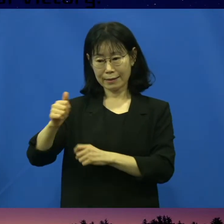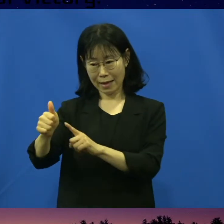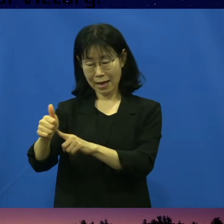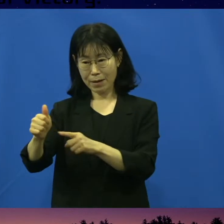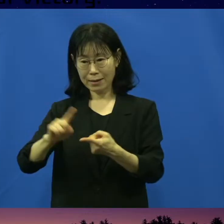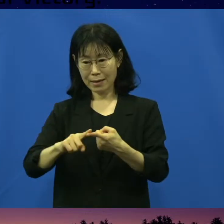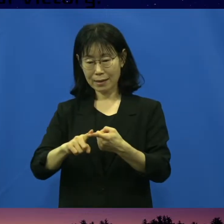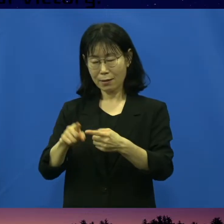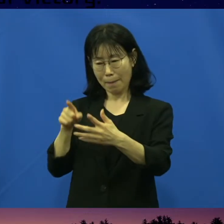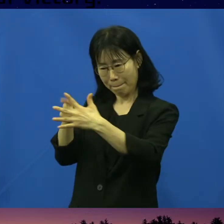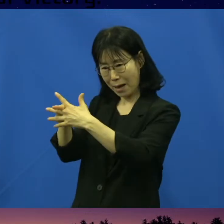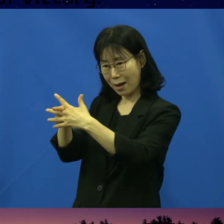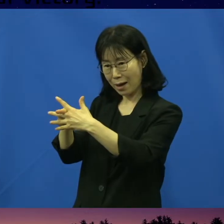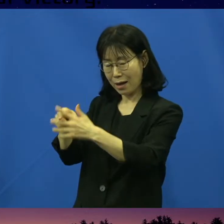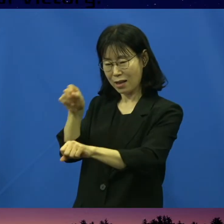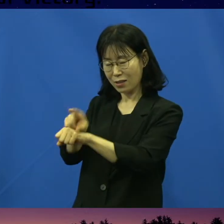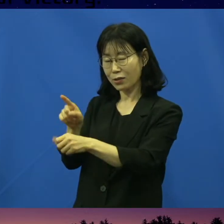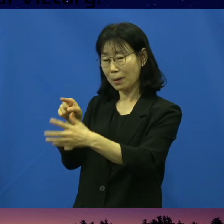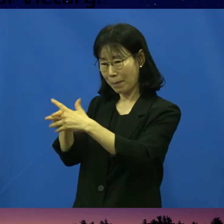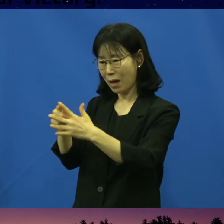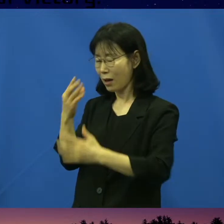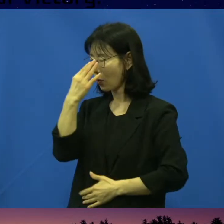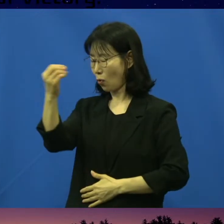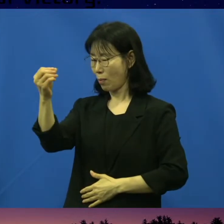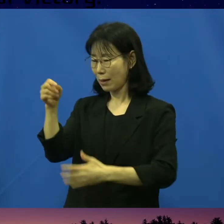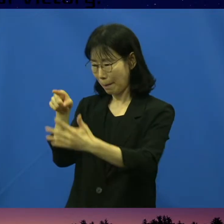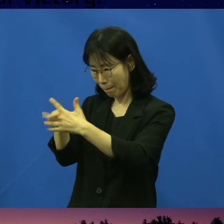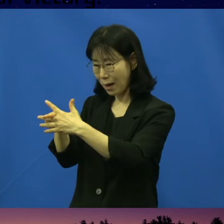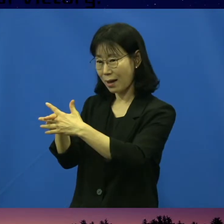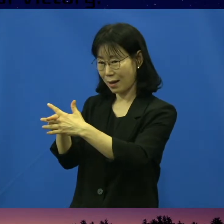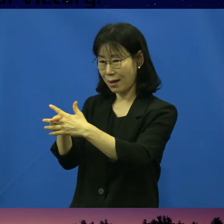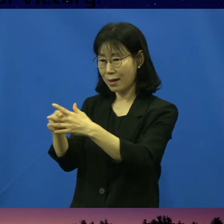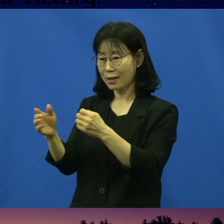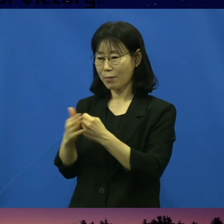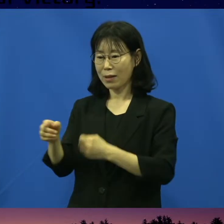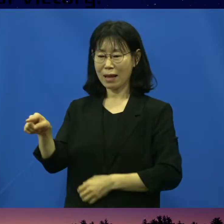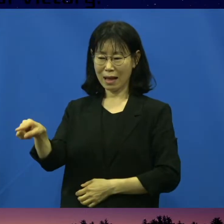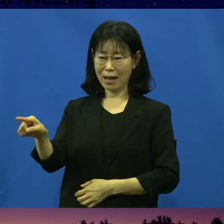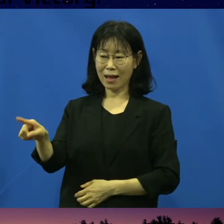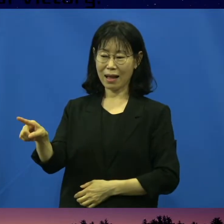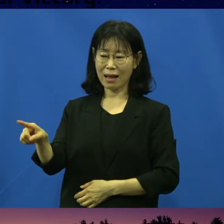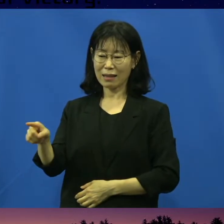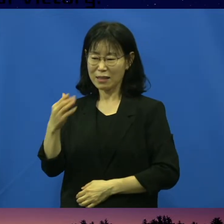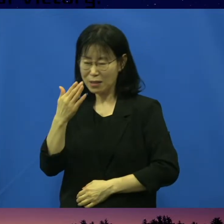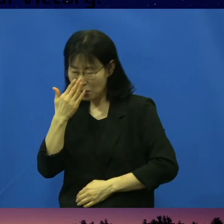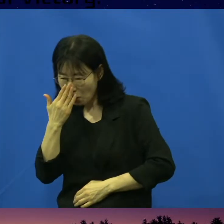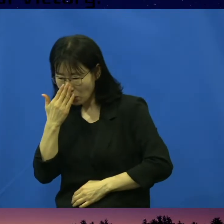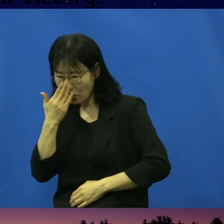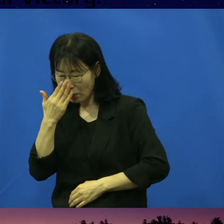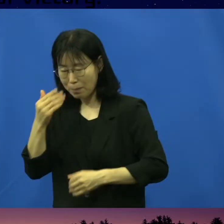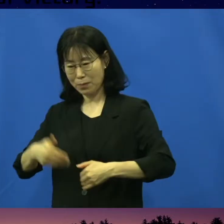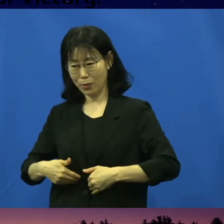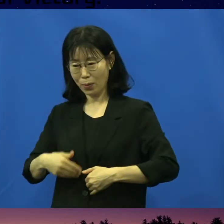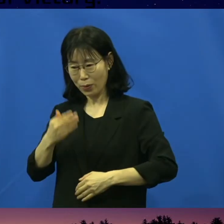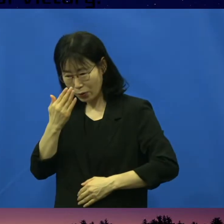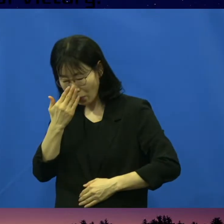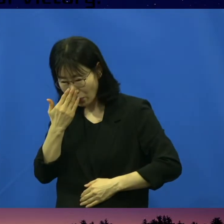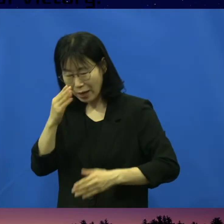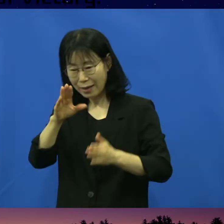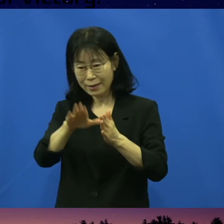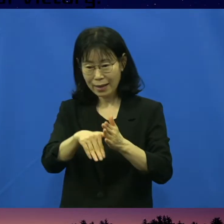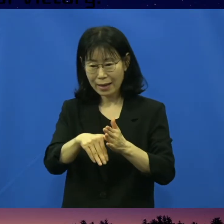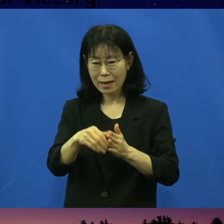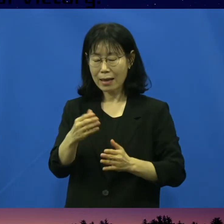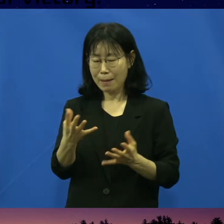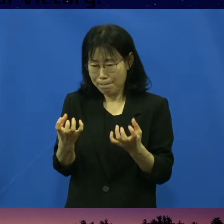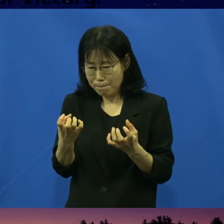사람이 하나님 앞에 은혜를 입으려고 하면 낮아져요. 겸손하게 만들어요. 그러니까 나가보지도 않는 거예요. 나가보지도